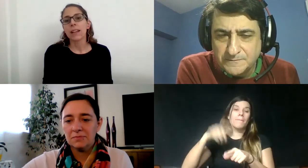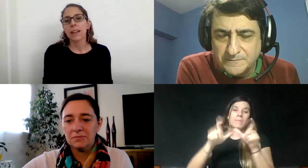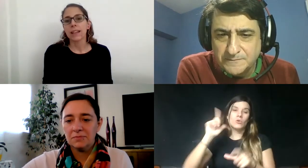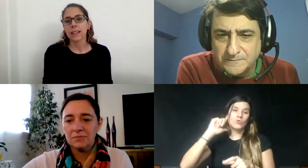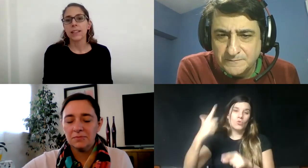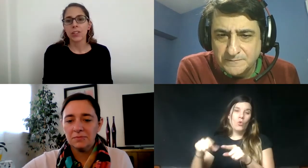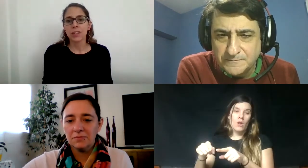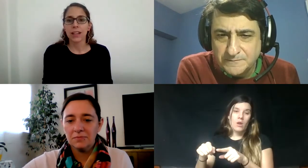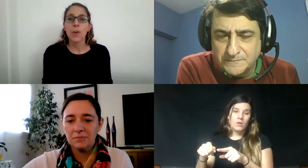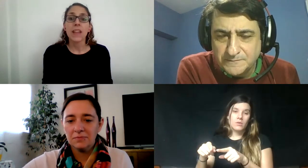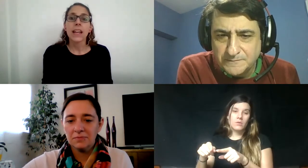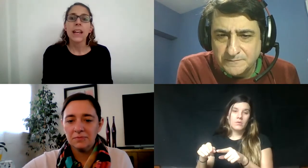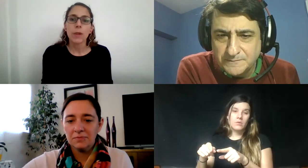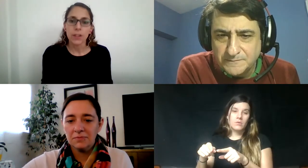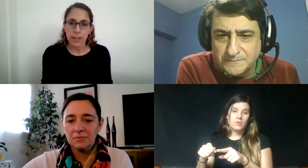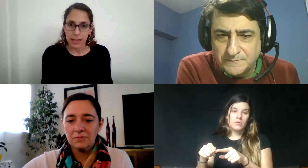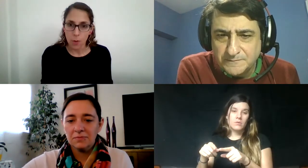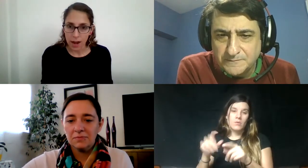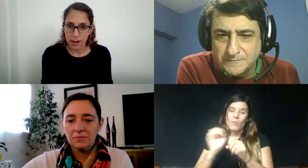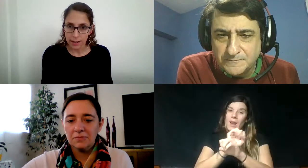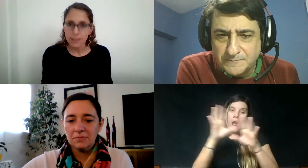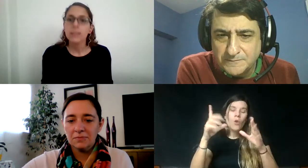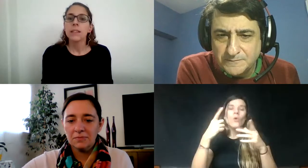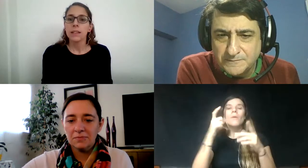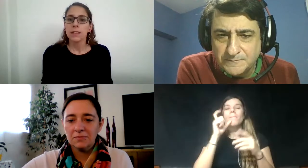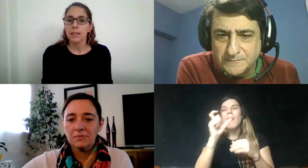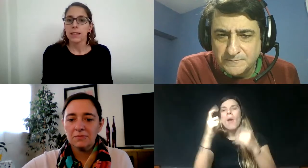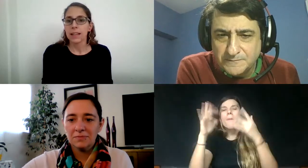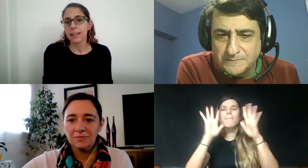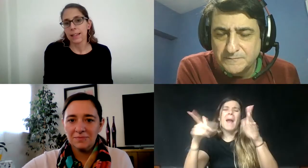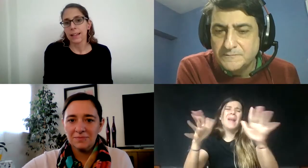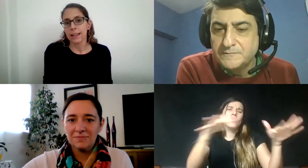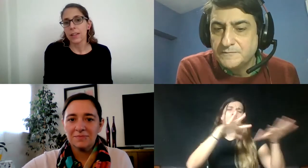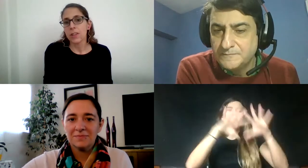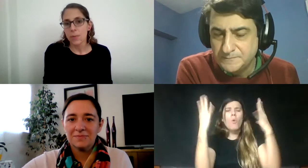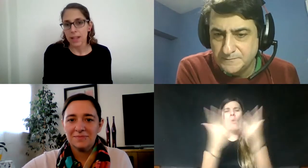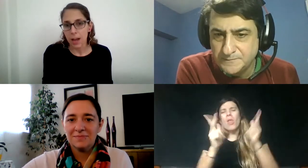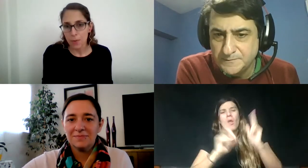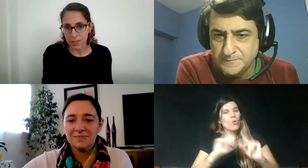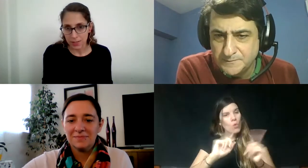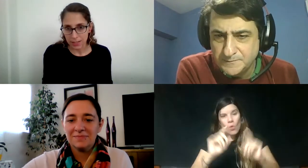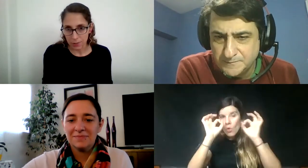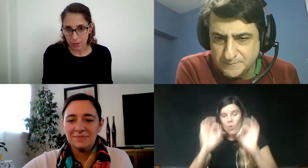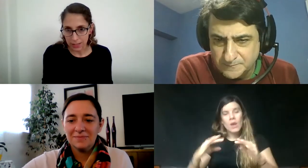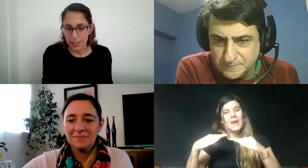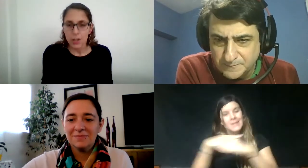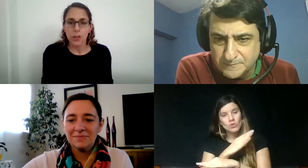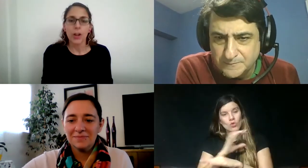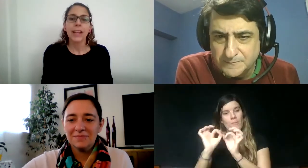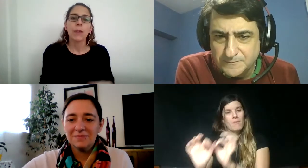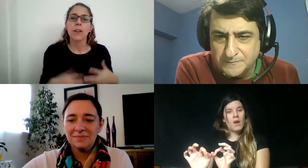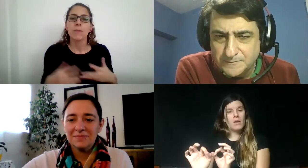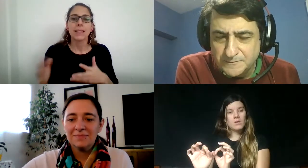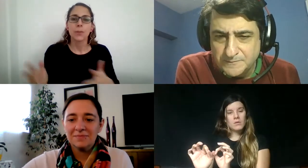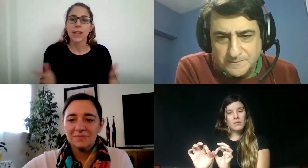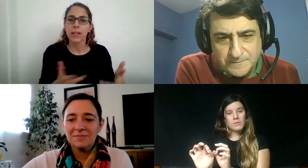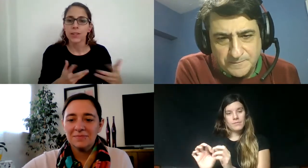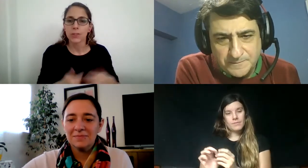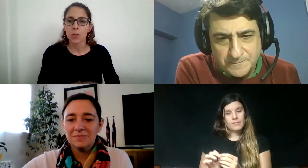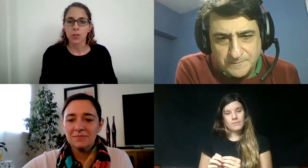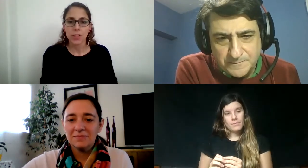también hacer la distinción de que hablamos de lengua y no de lenguaje, y que es el idioma de las personas sordas. No es que, bueno,